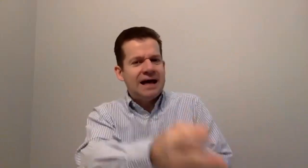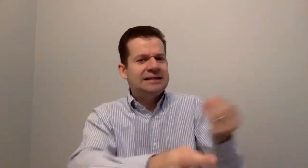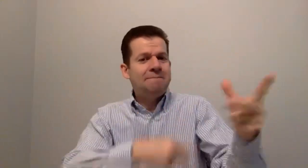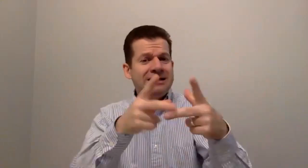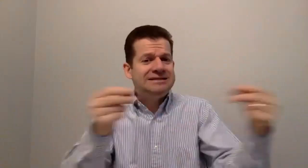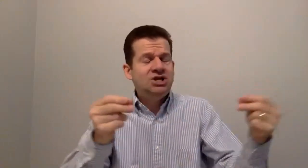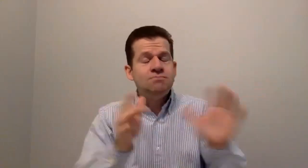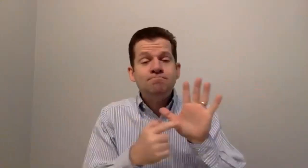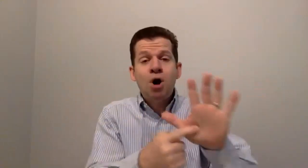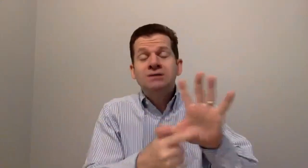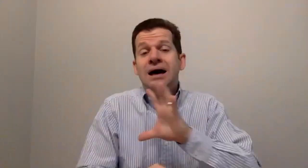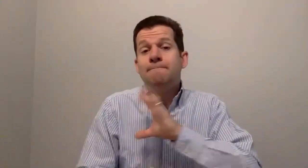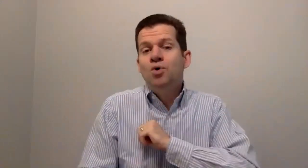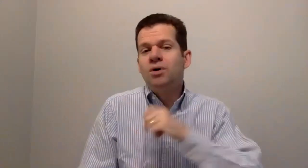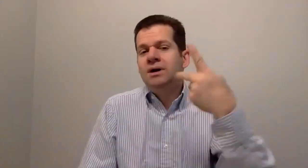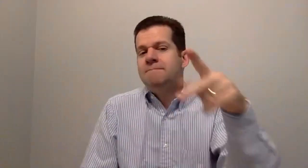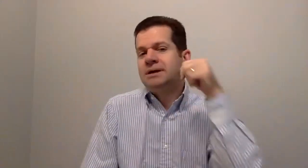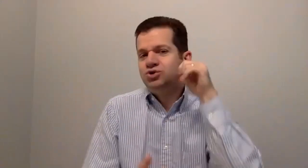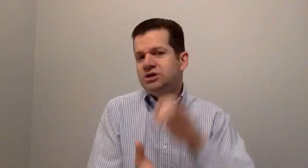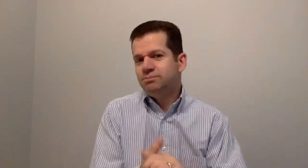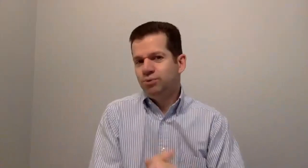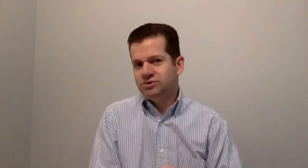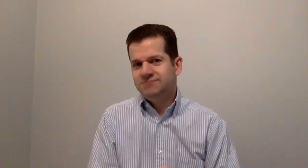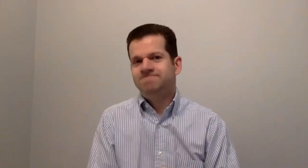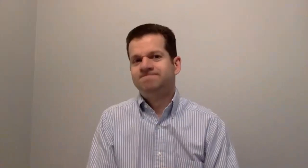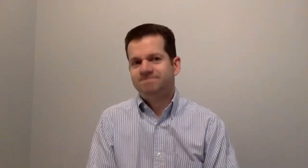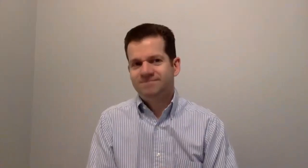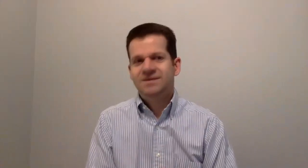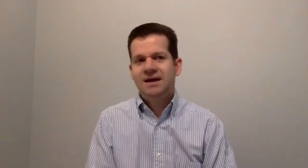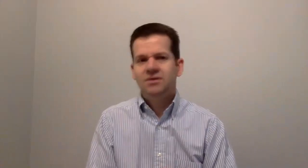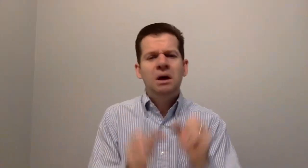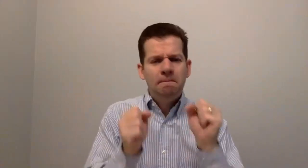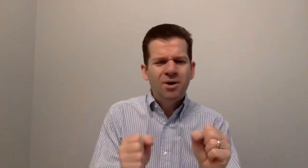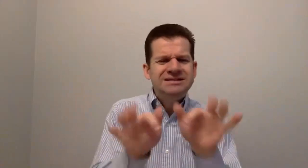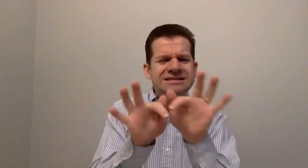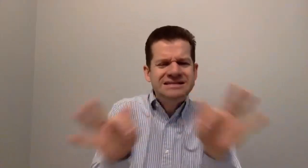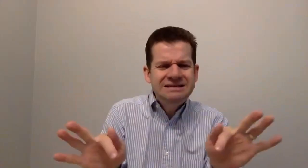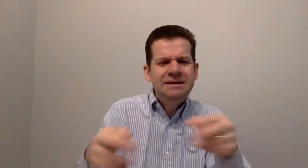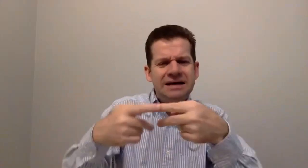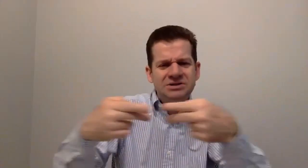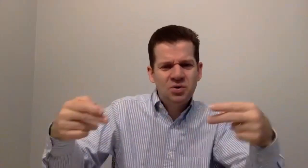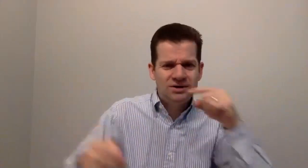dá presente, mostra amor para sua esposa. Certo? Pode ser simples as